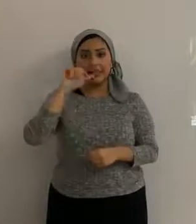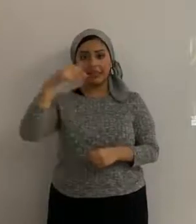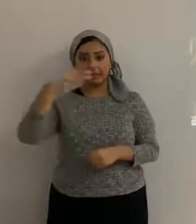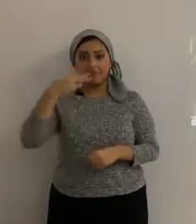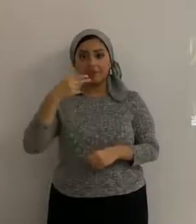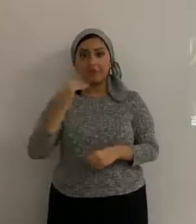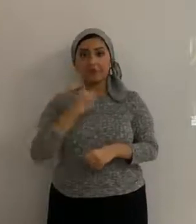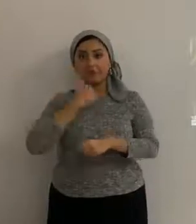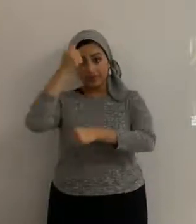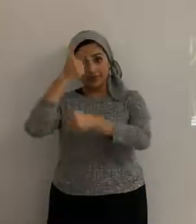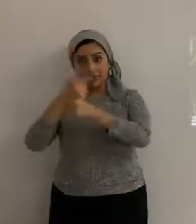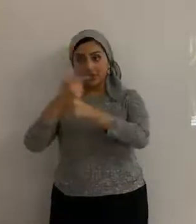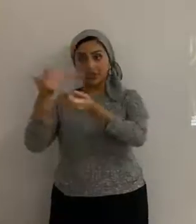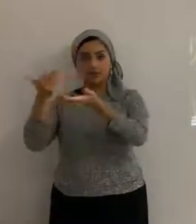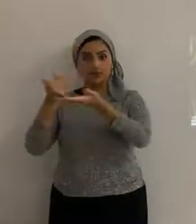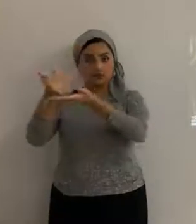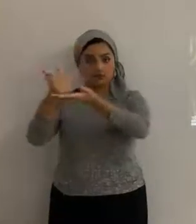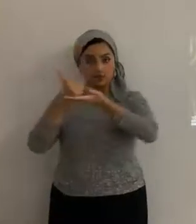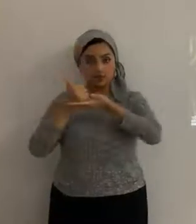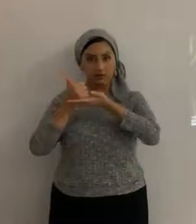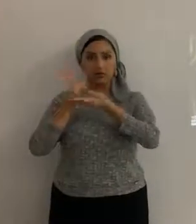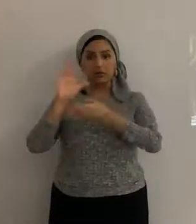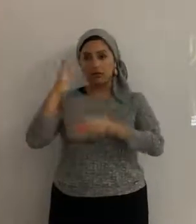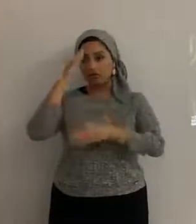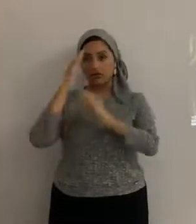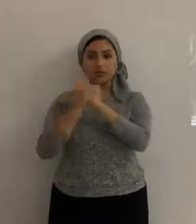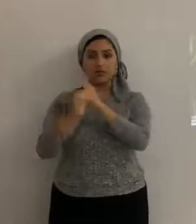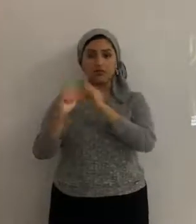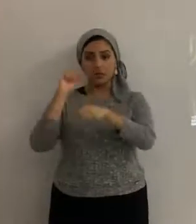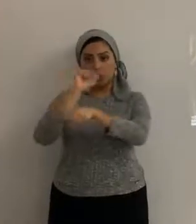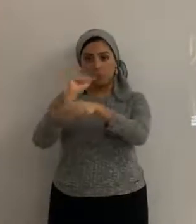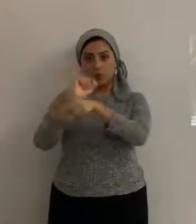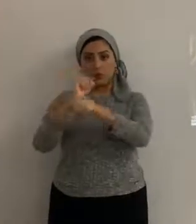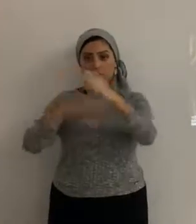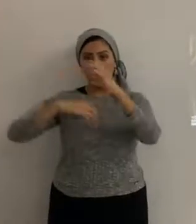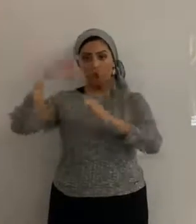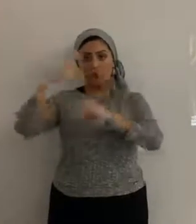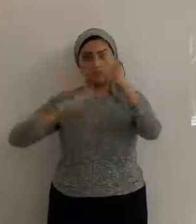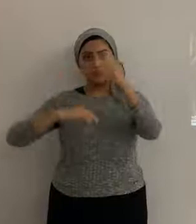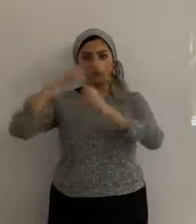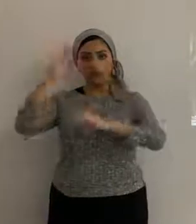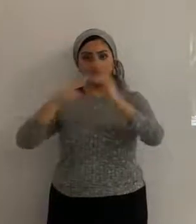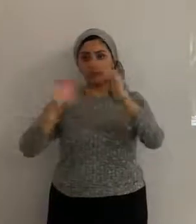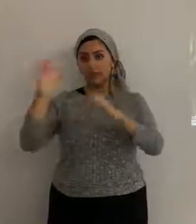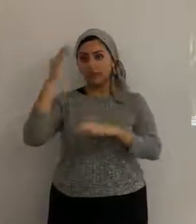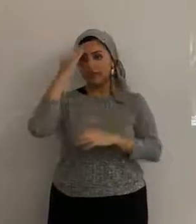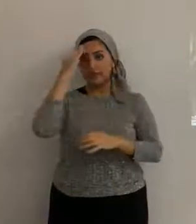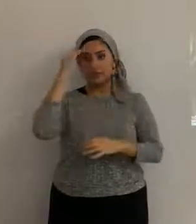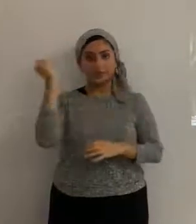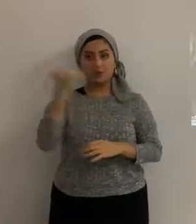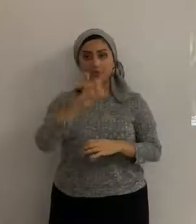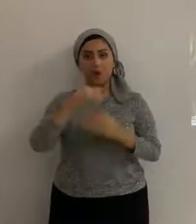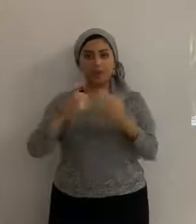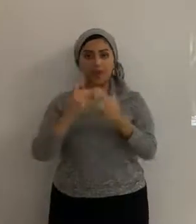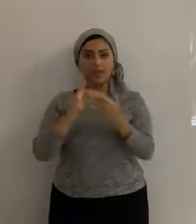Guerrero, que es arquitecto de profesión, conocedor de todo este tipo de